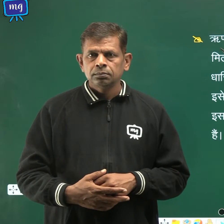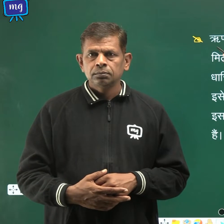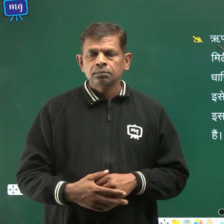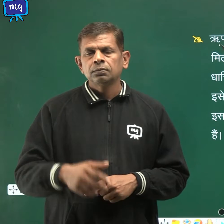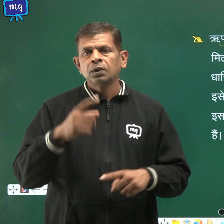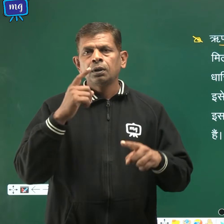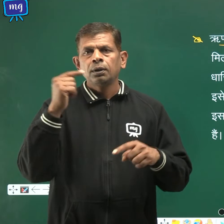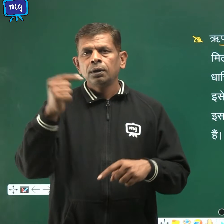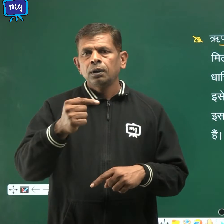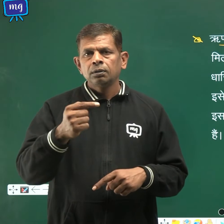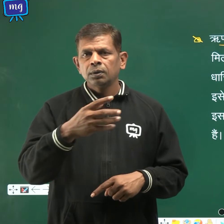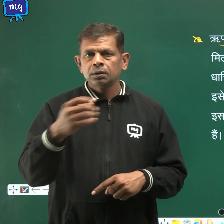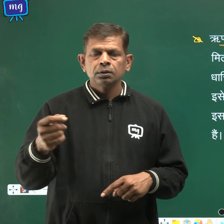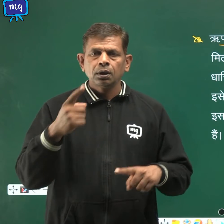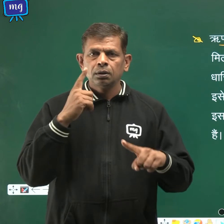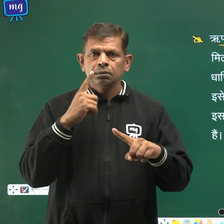ऋणात्मक तथा